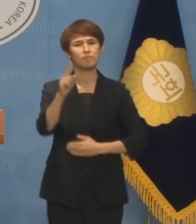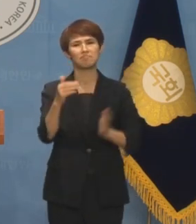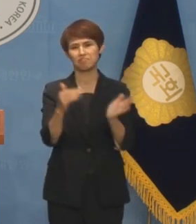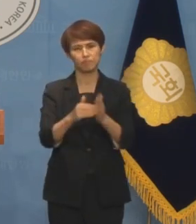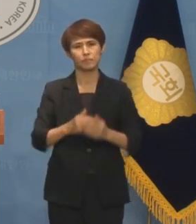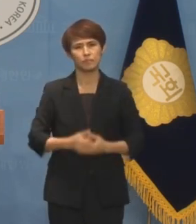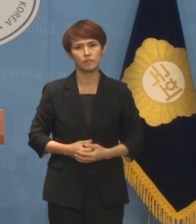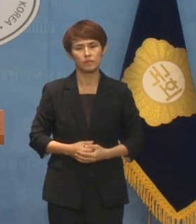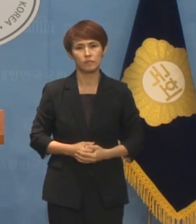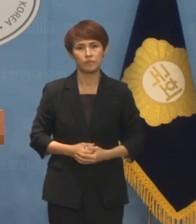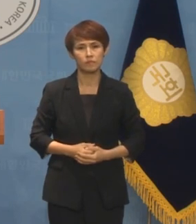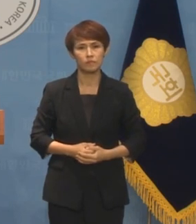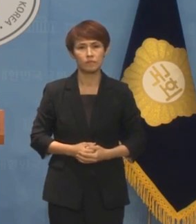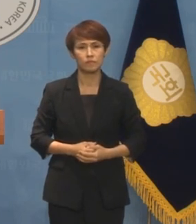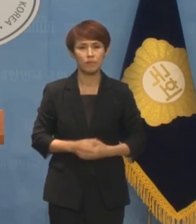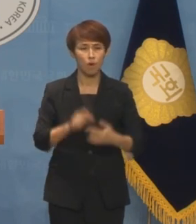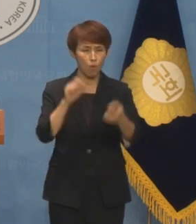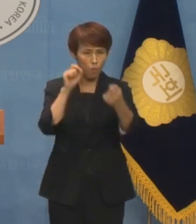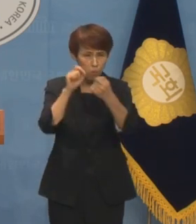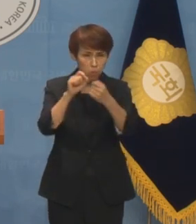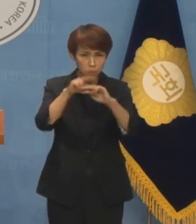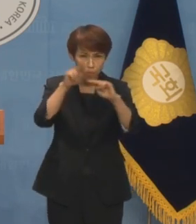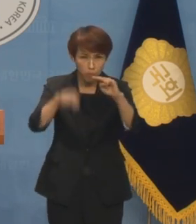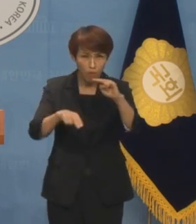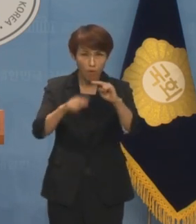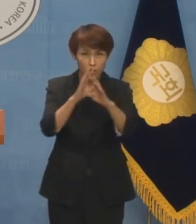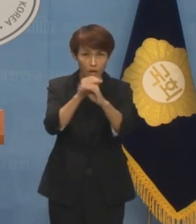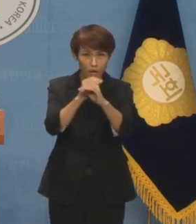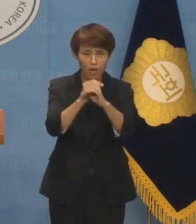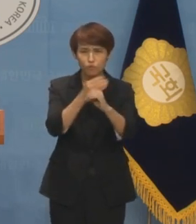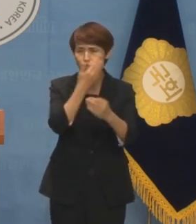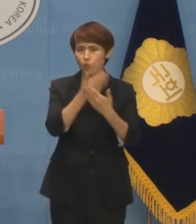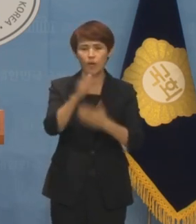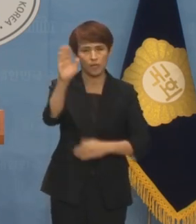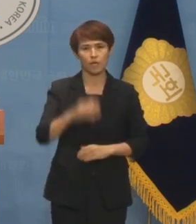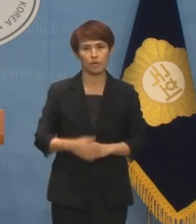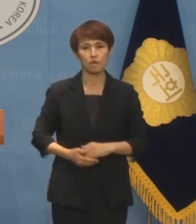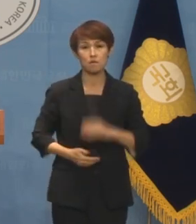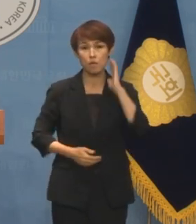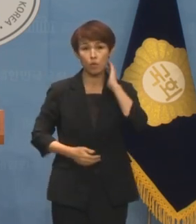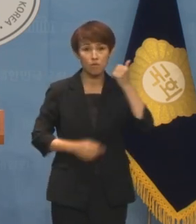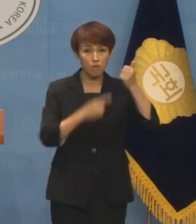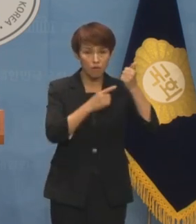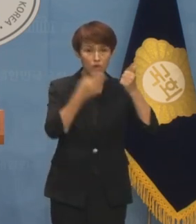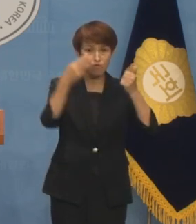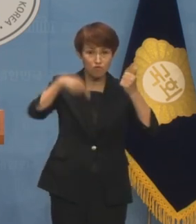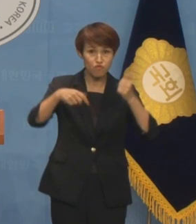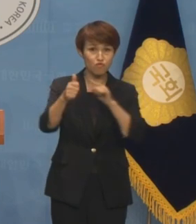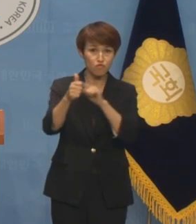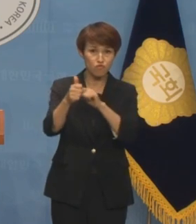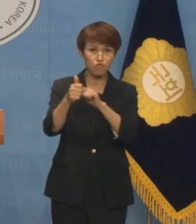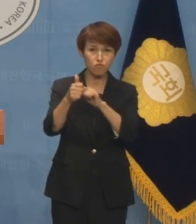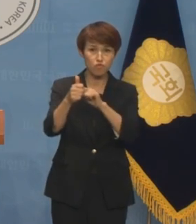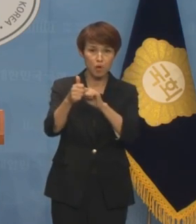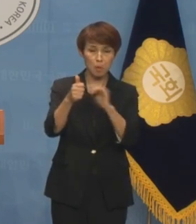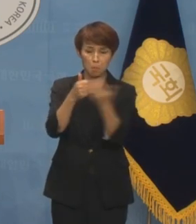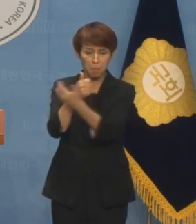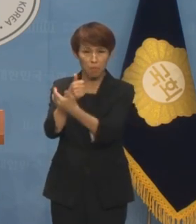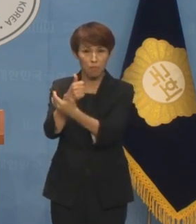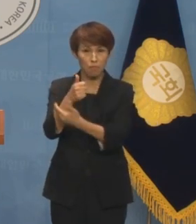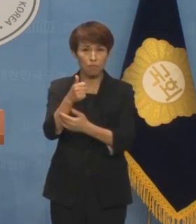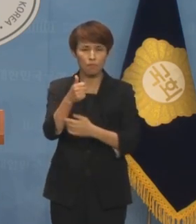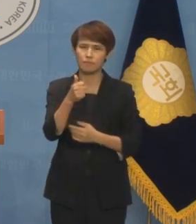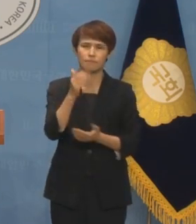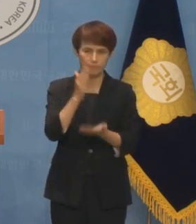것뿐입니다 임기가 얼마나 남았는지는 중요하지 않습니다 대통령이 류희림 위원장의 행태를 두둔하는 것이 아니라면